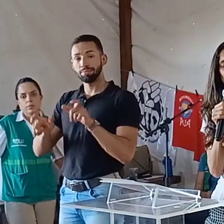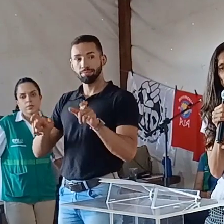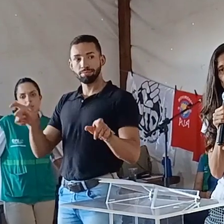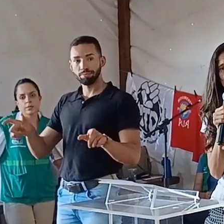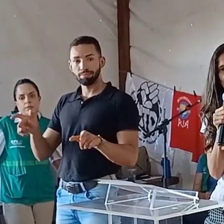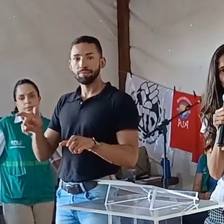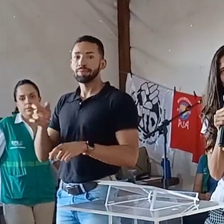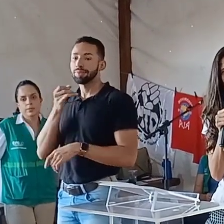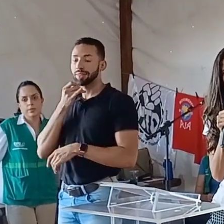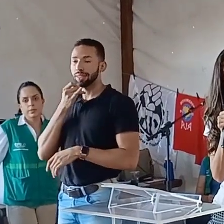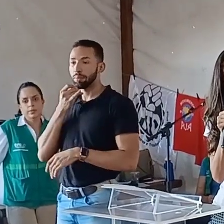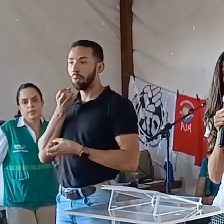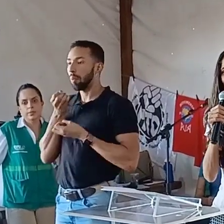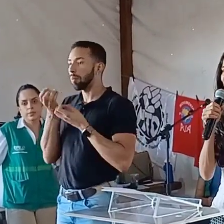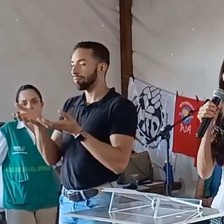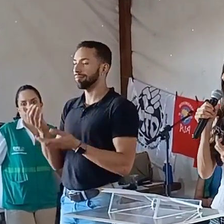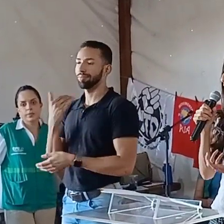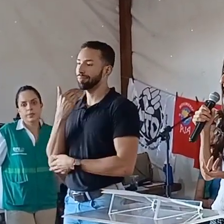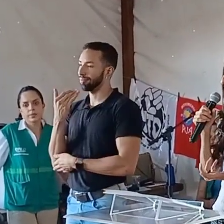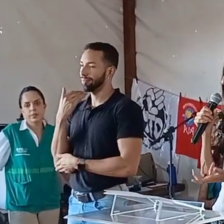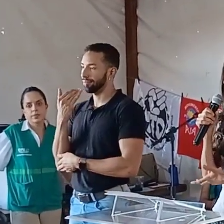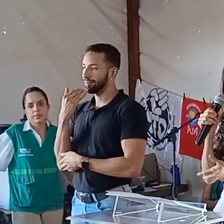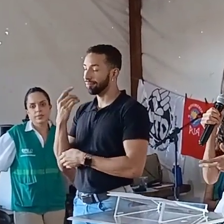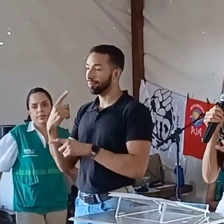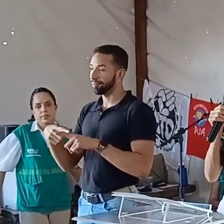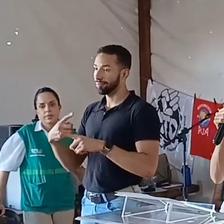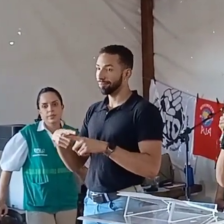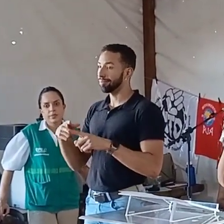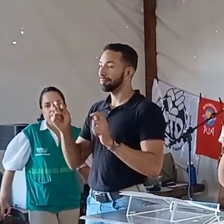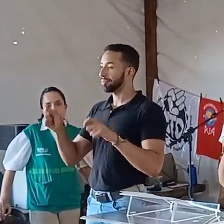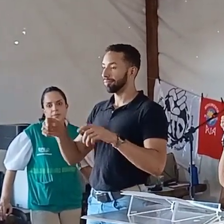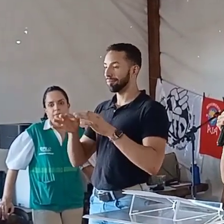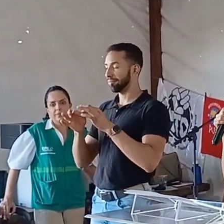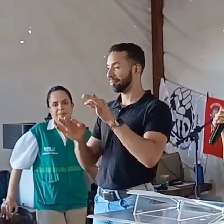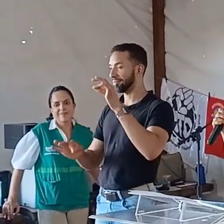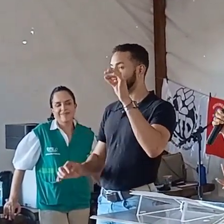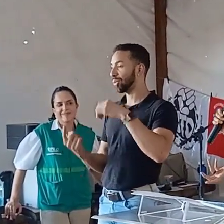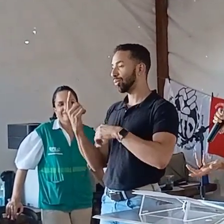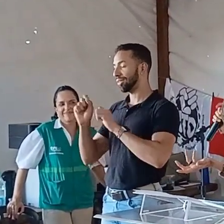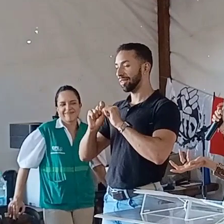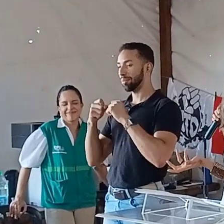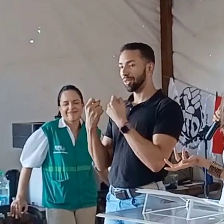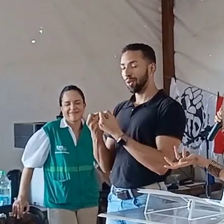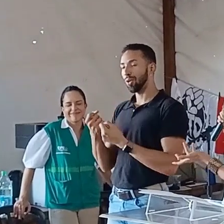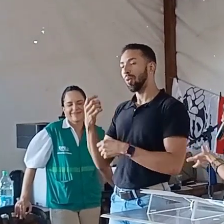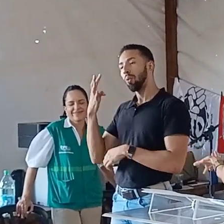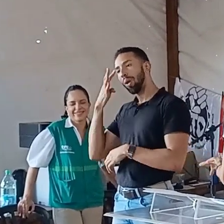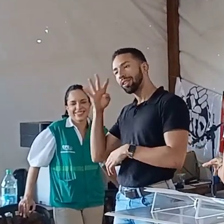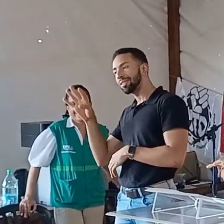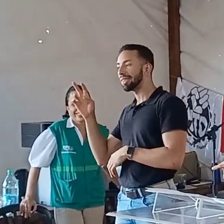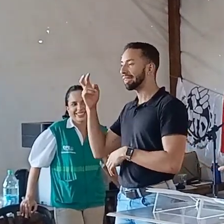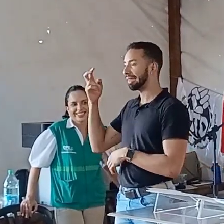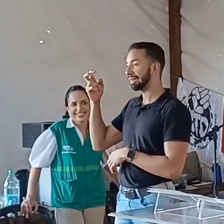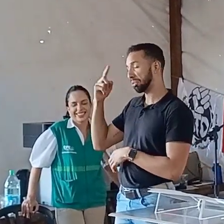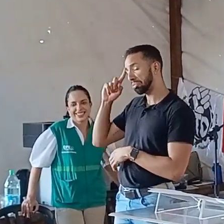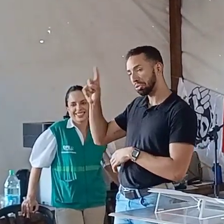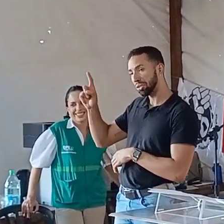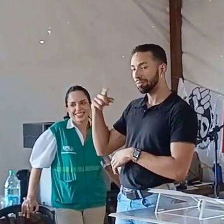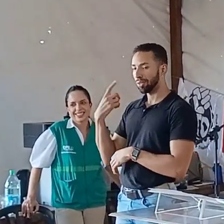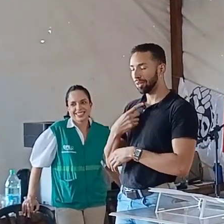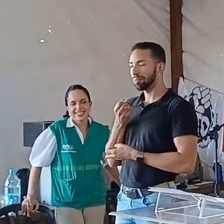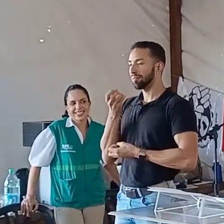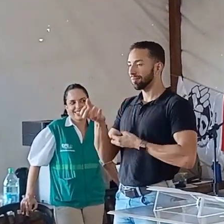não fez uso da fala, pois senão seria aí um seminário de 4 ou 5 dias para